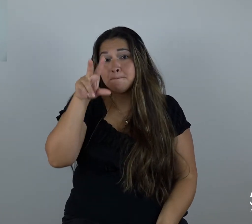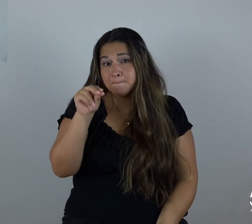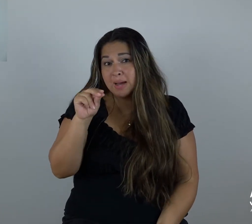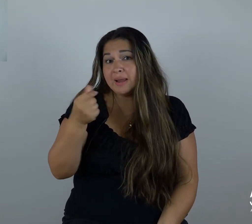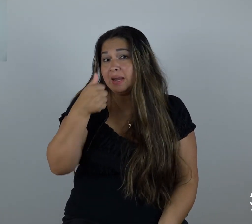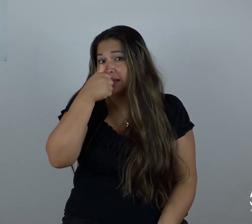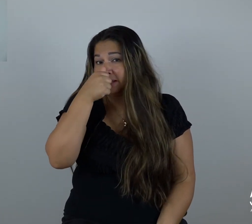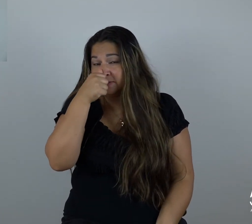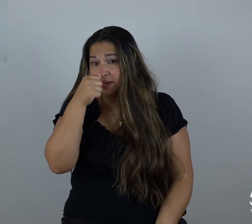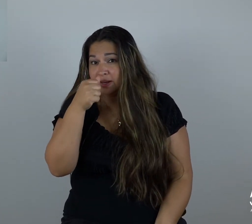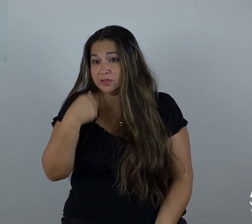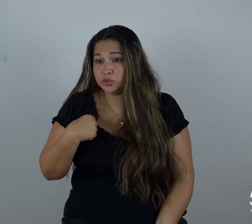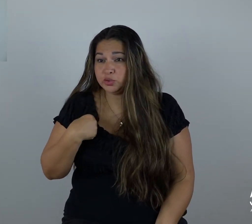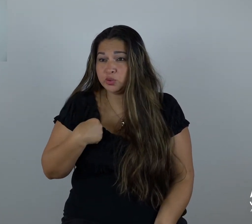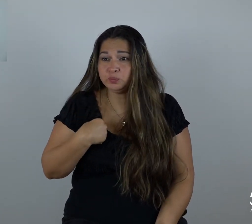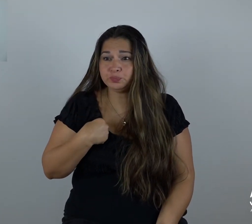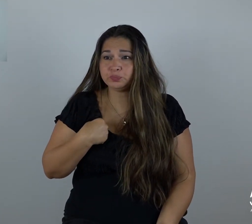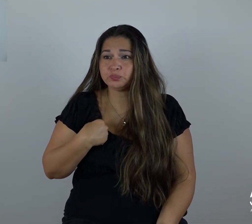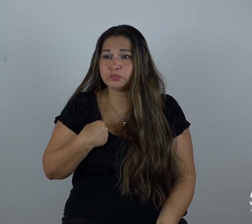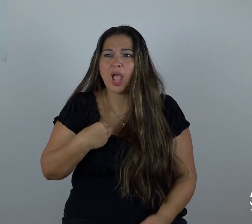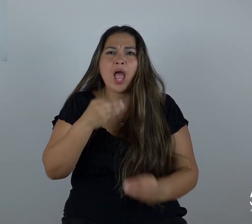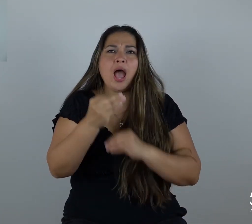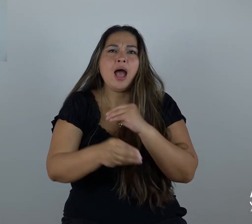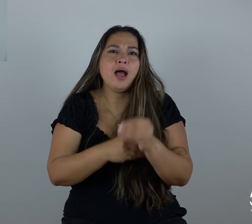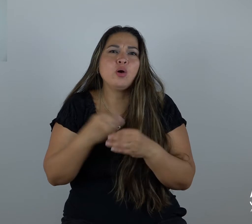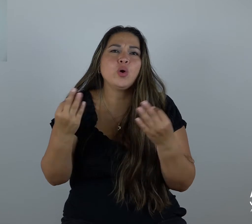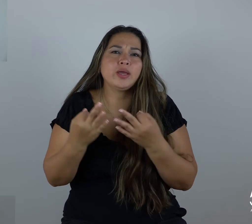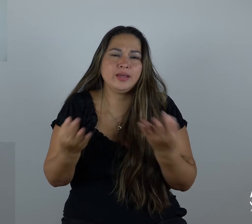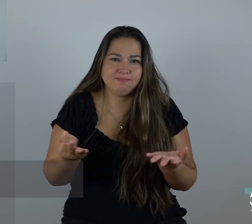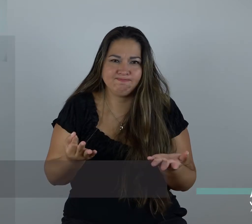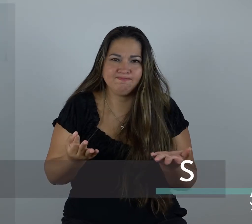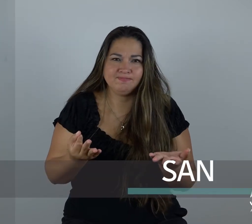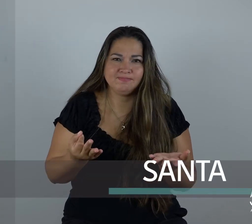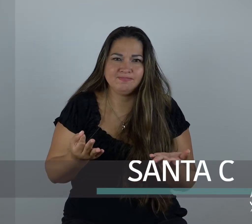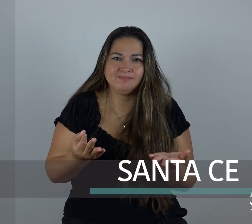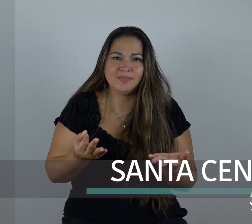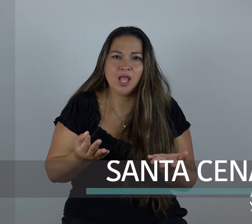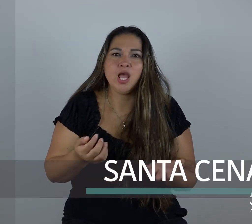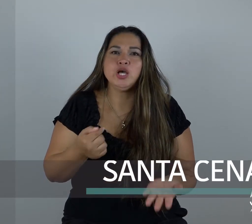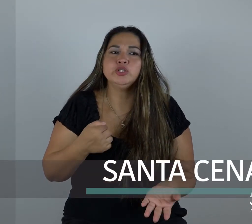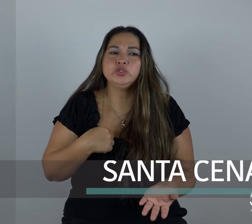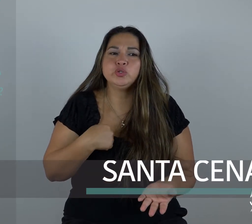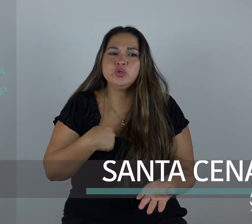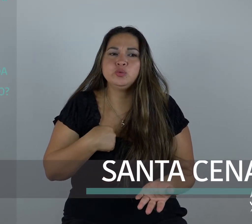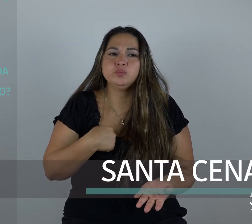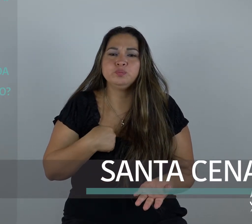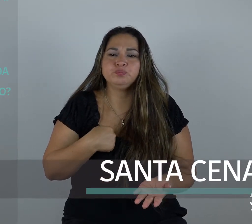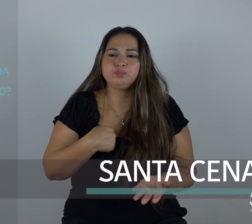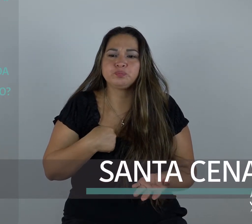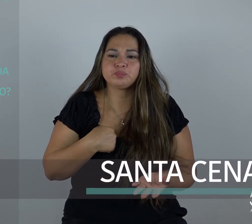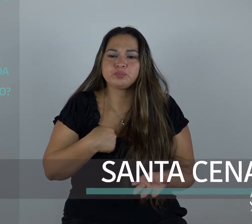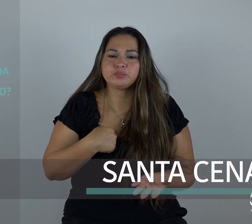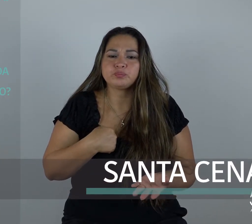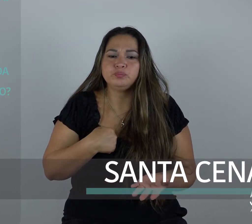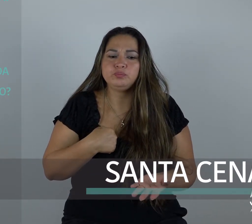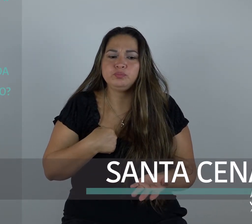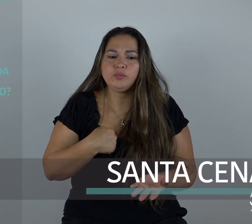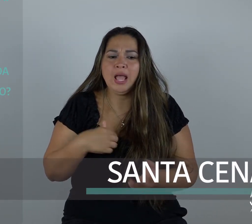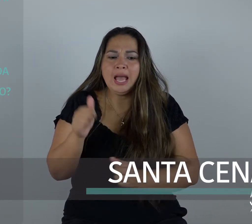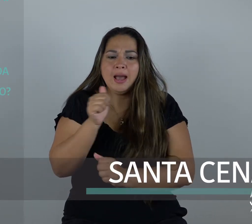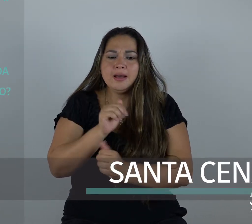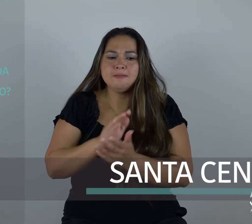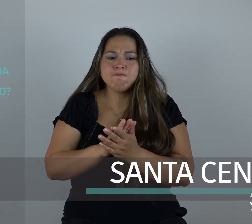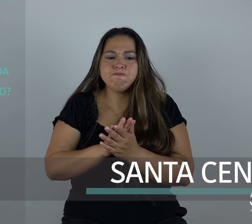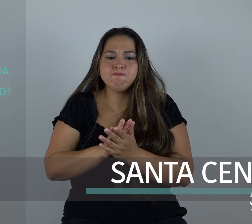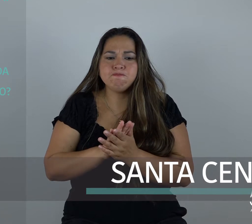lo hago, si lo hago con plena conciencia, es: yo me identifico precisamente con la obra